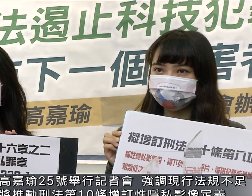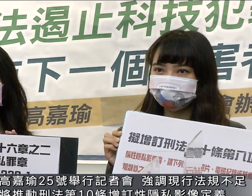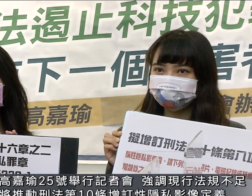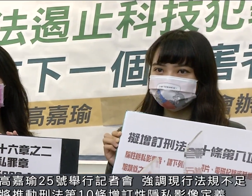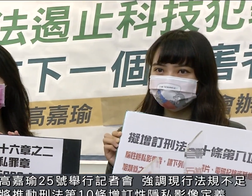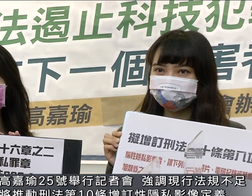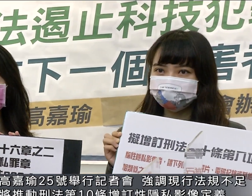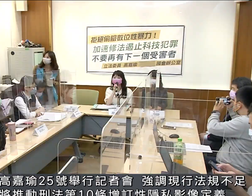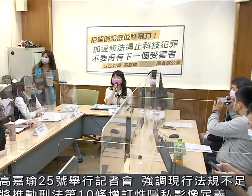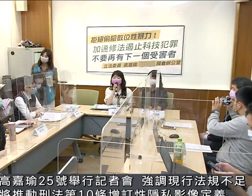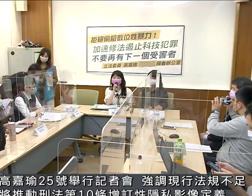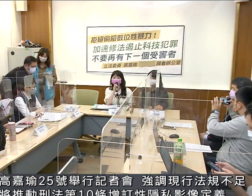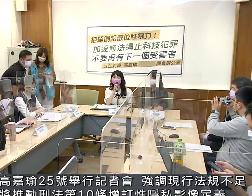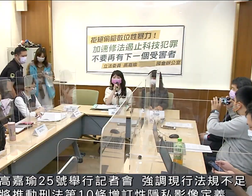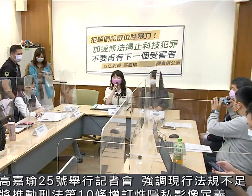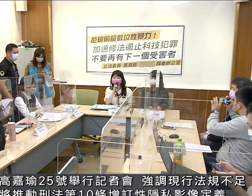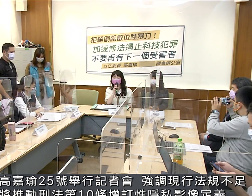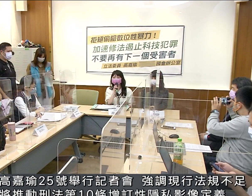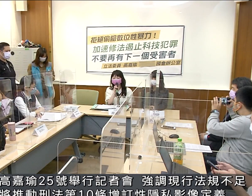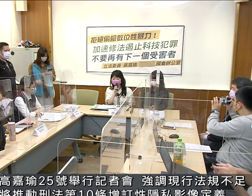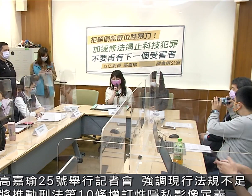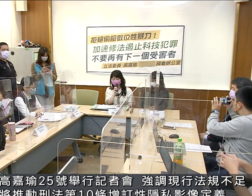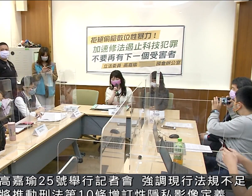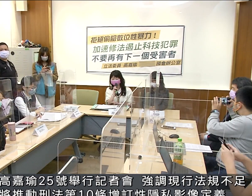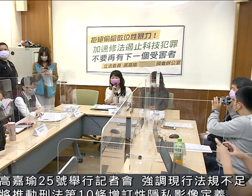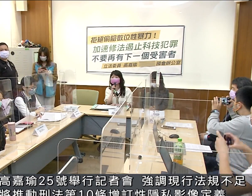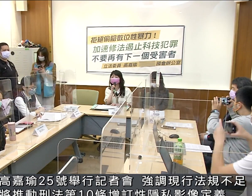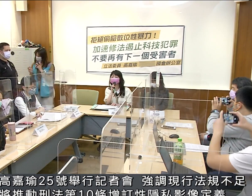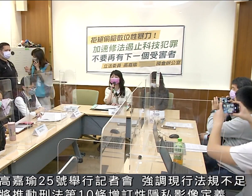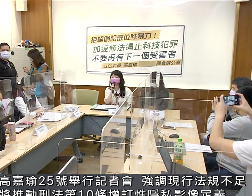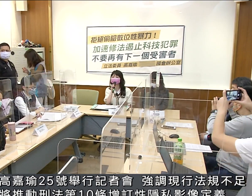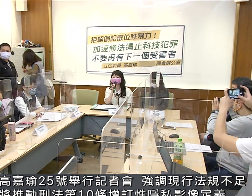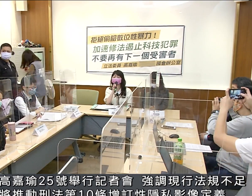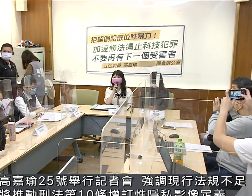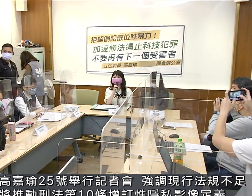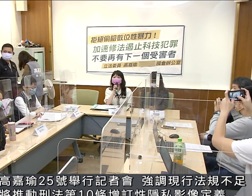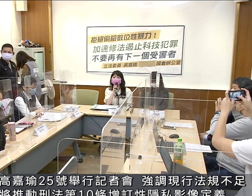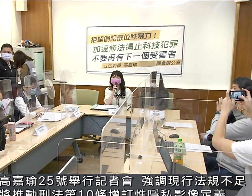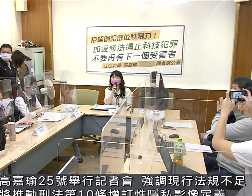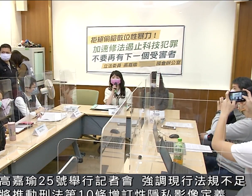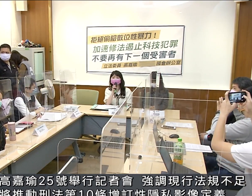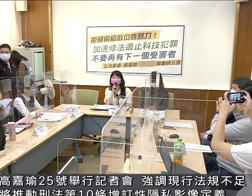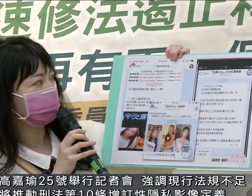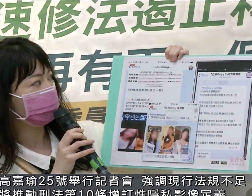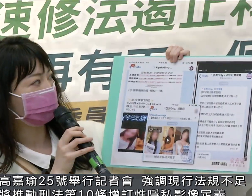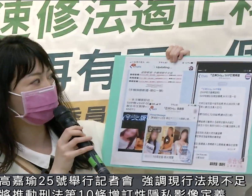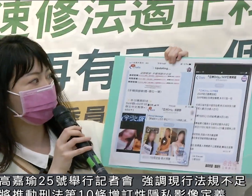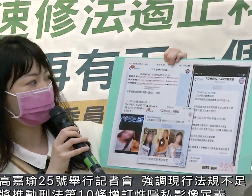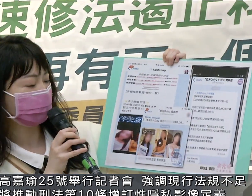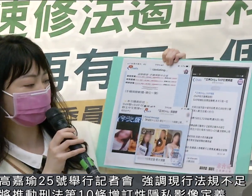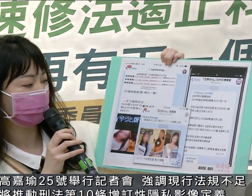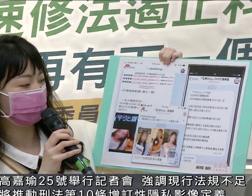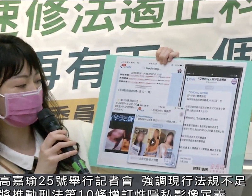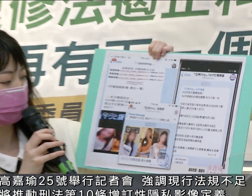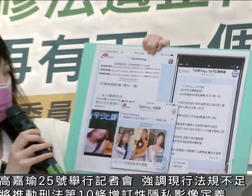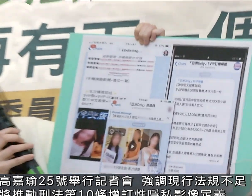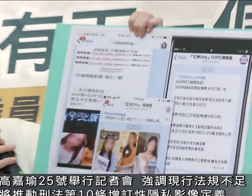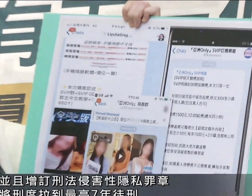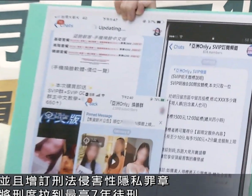嘉瑜25号举行记者会，强调现行法规不足，将推动刑法第10条增订性隐私影像定义，并且